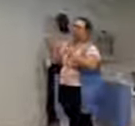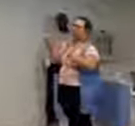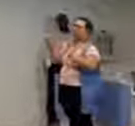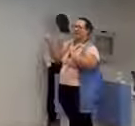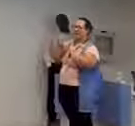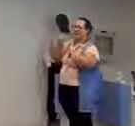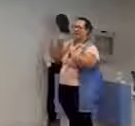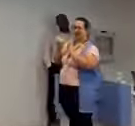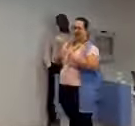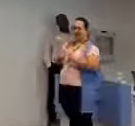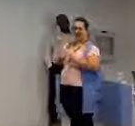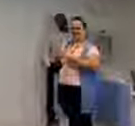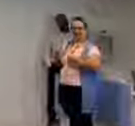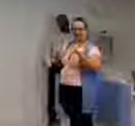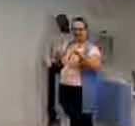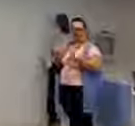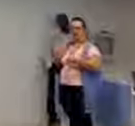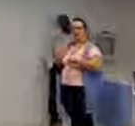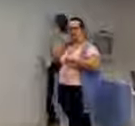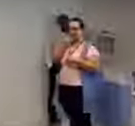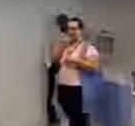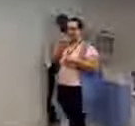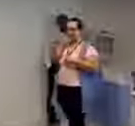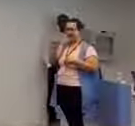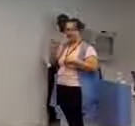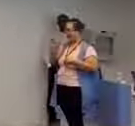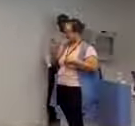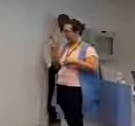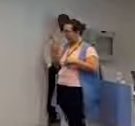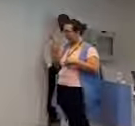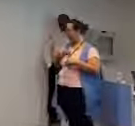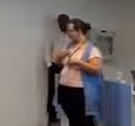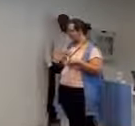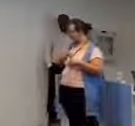o produto seja 100% validada